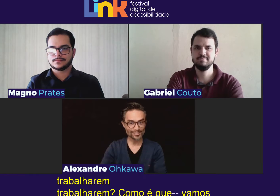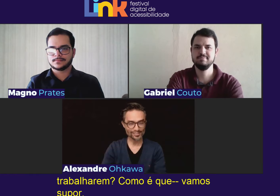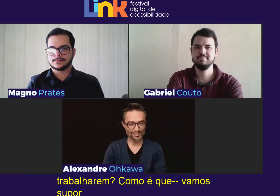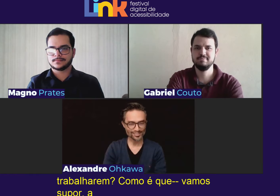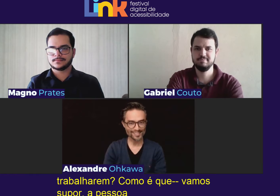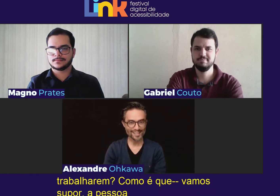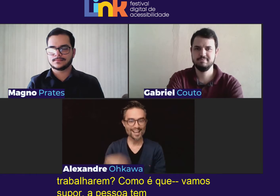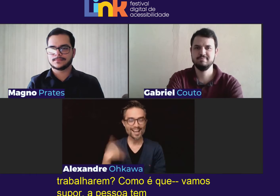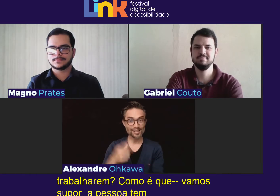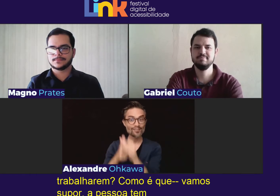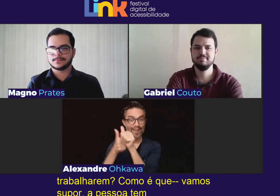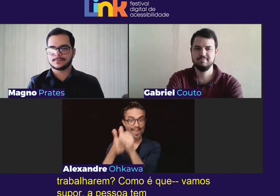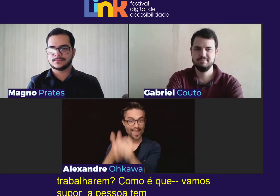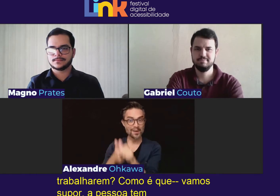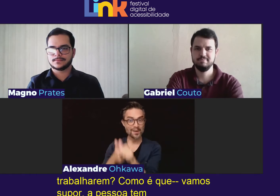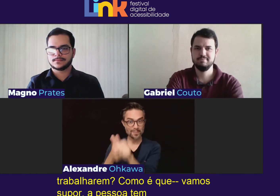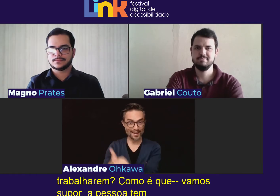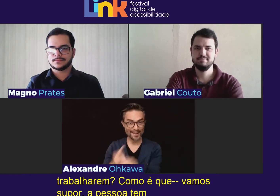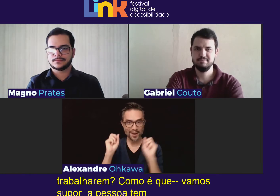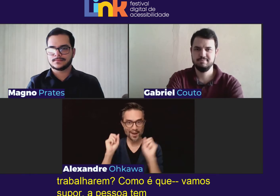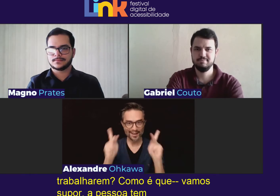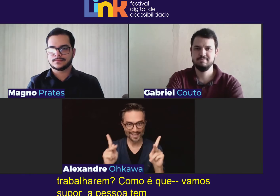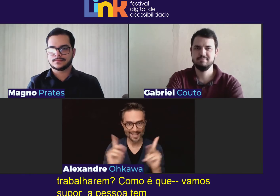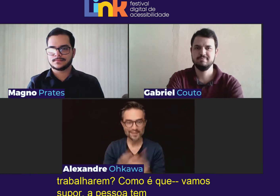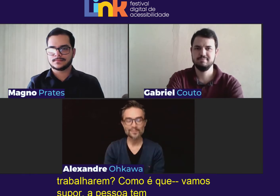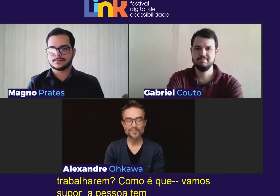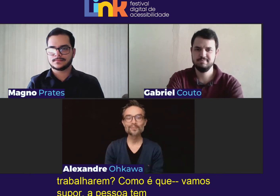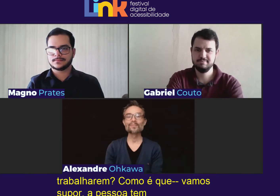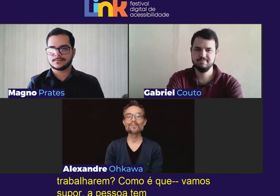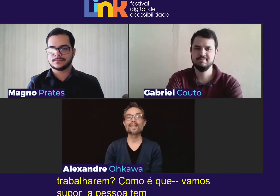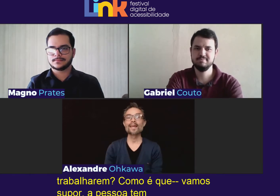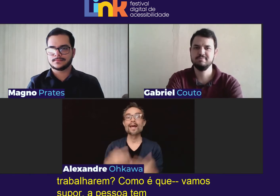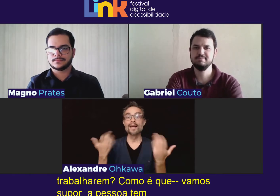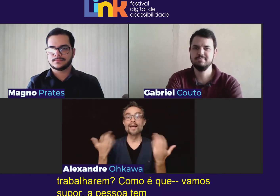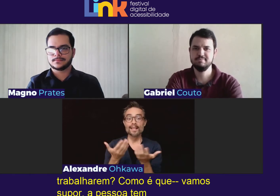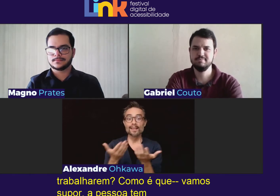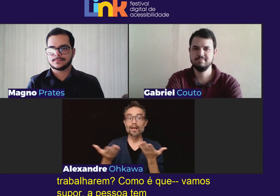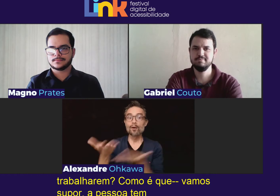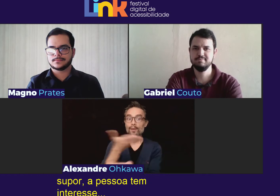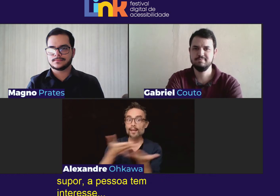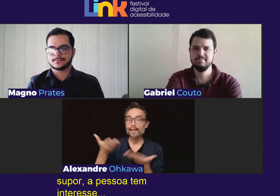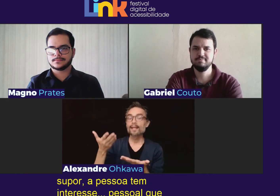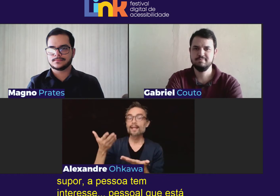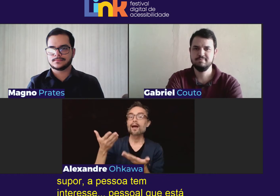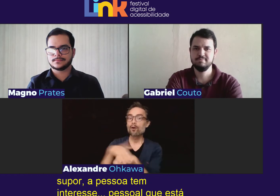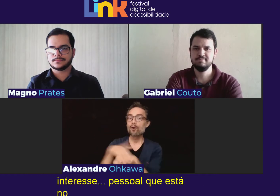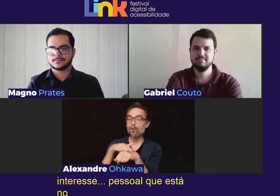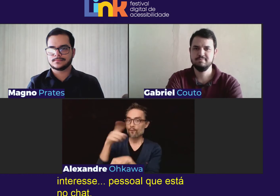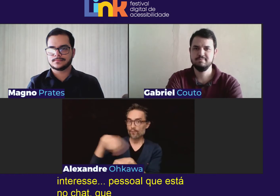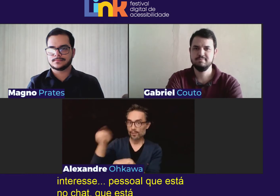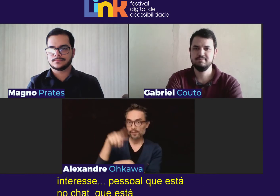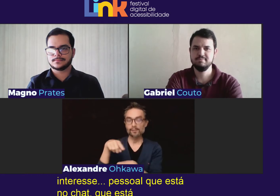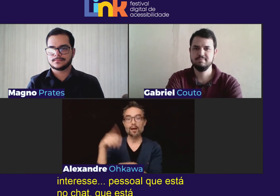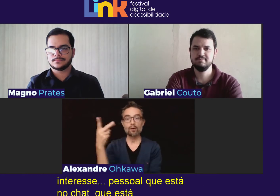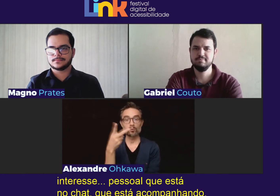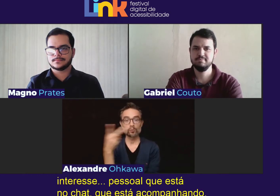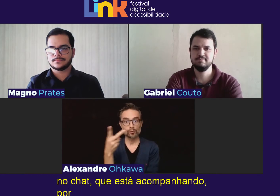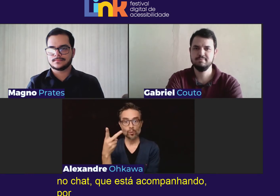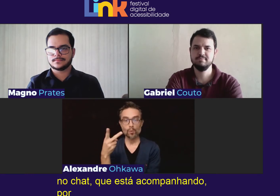Então, o pessoal que está no chat, que está acompanhando, por favor, podem mandar as suas dúvidas, fiquem à